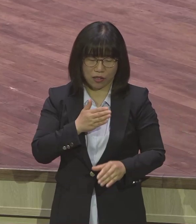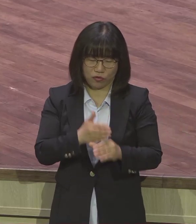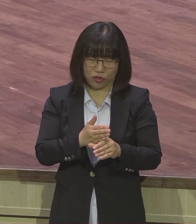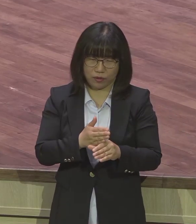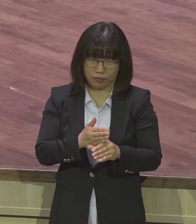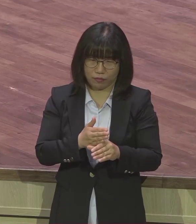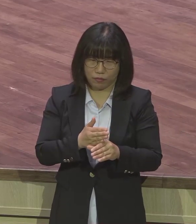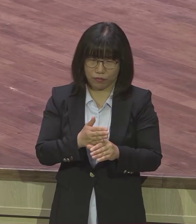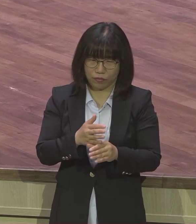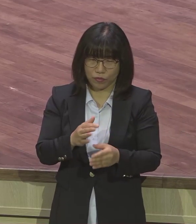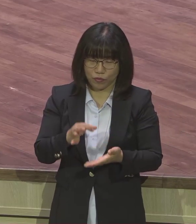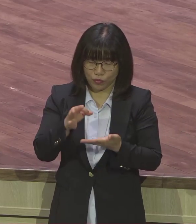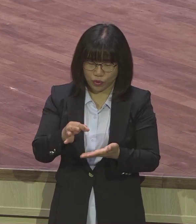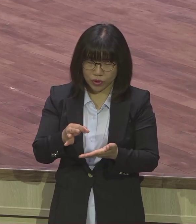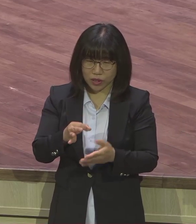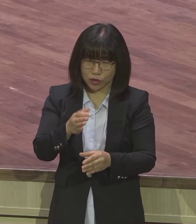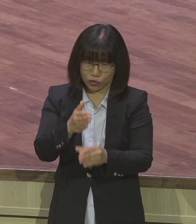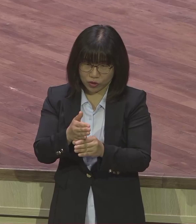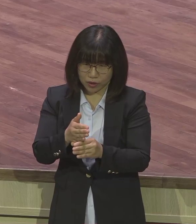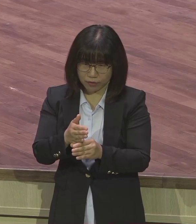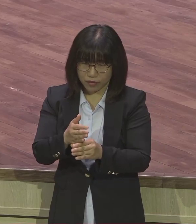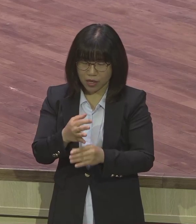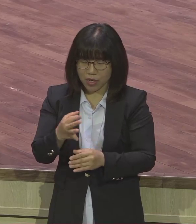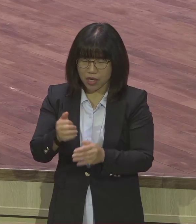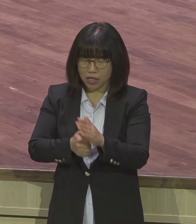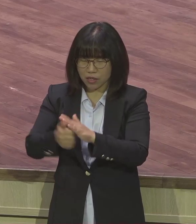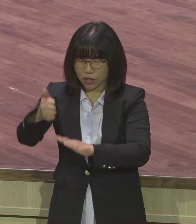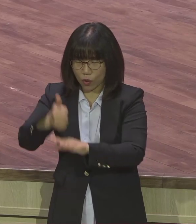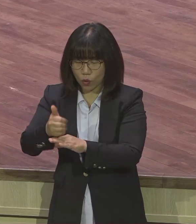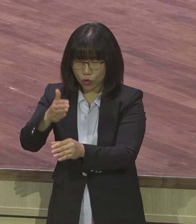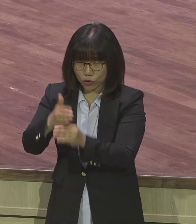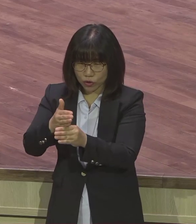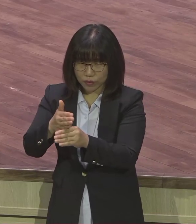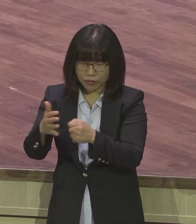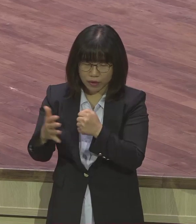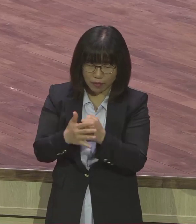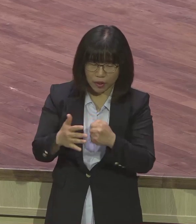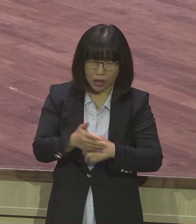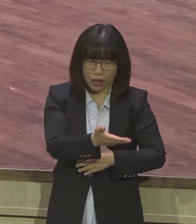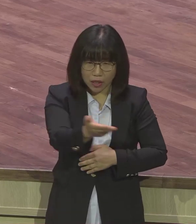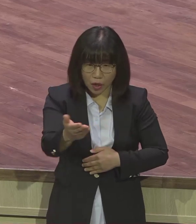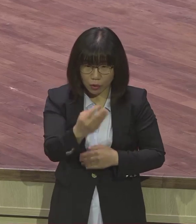물질 중심, 11장의 성경 중심, 이걸 가지고 힘잡고